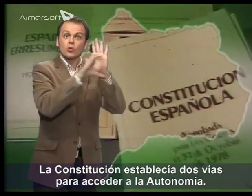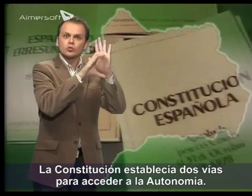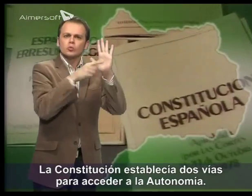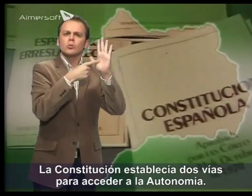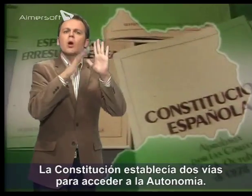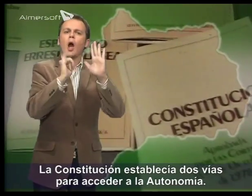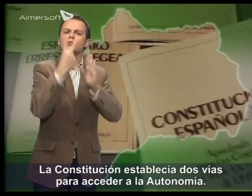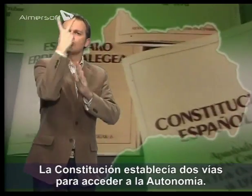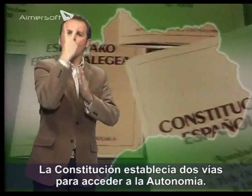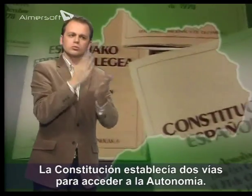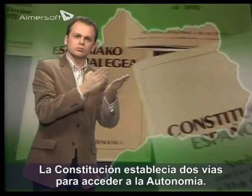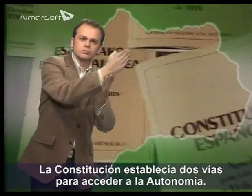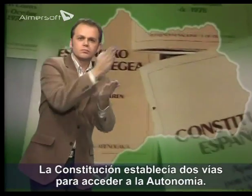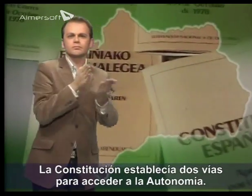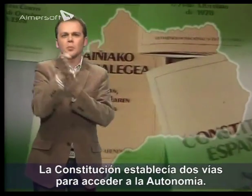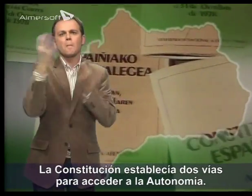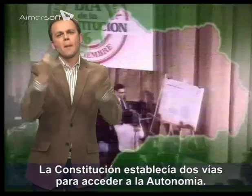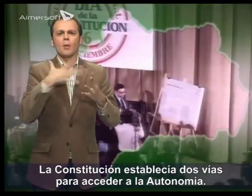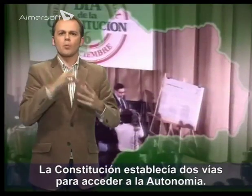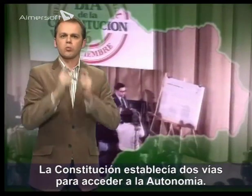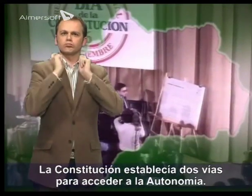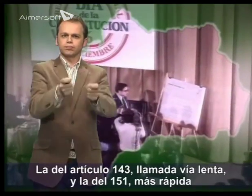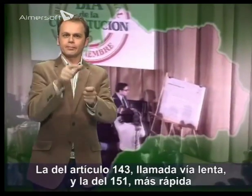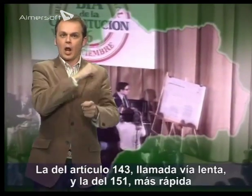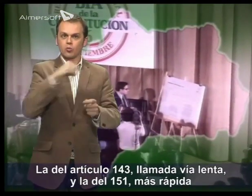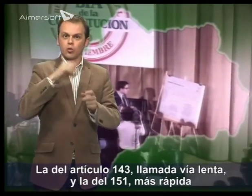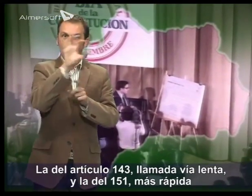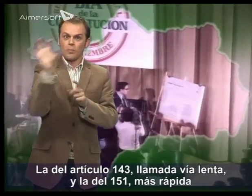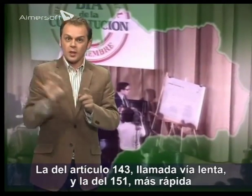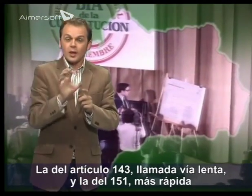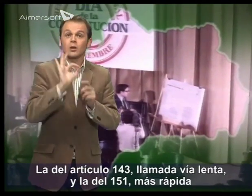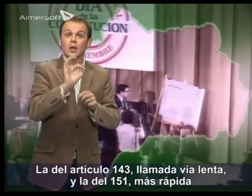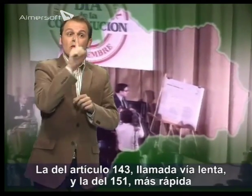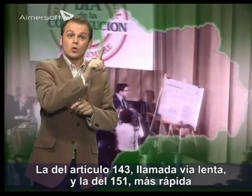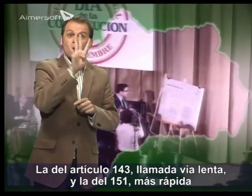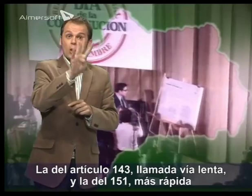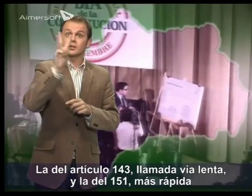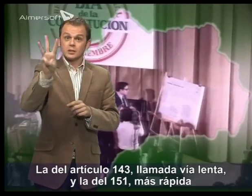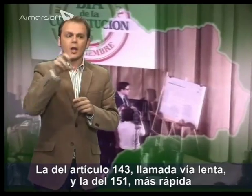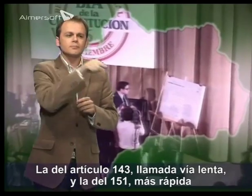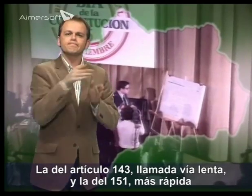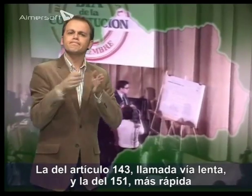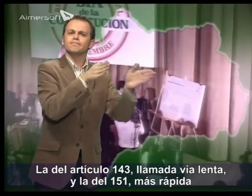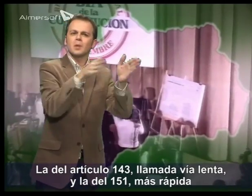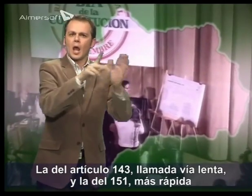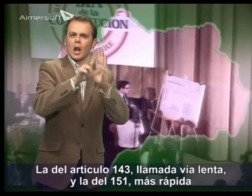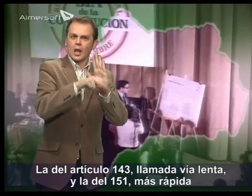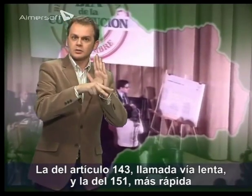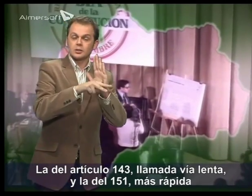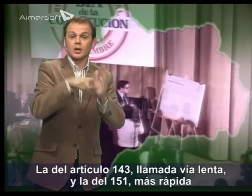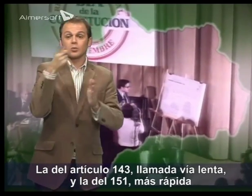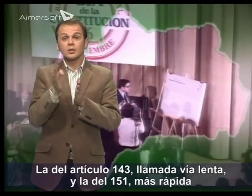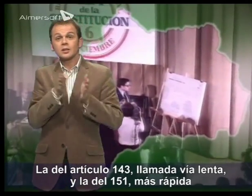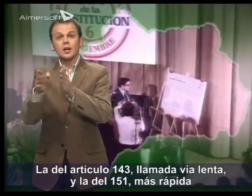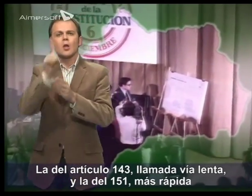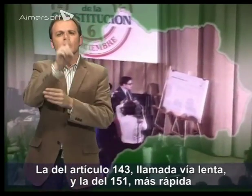Constitución establecía 2 vías para acceder a la autonomía: la del artículo 143, llamada vía lenta,